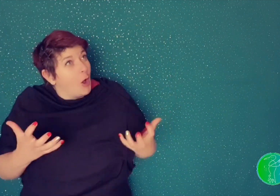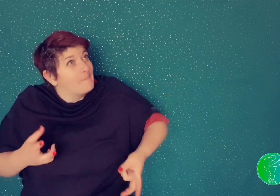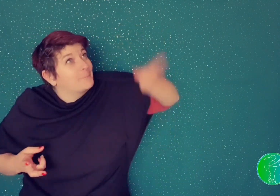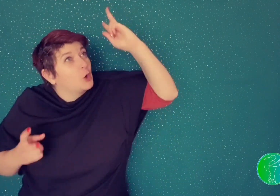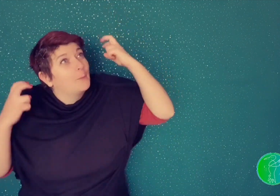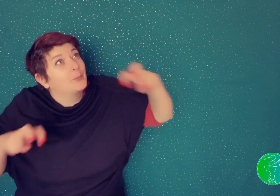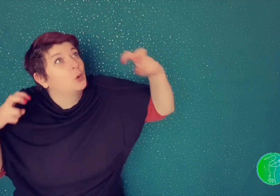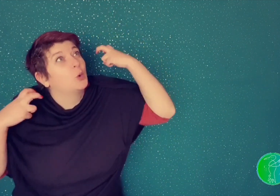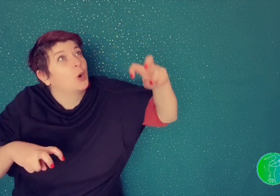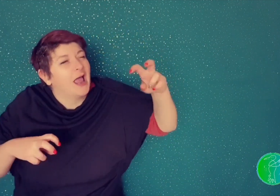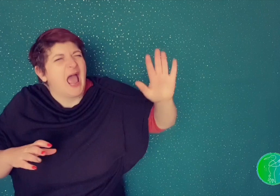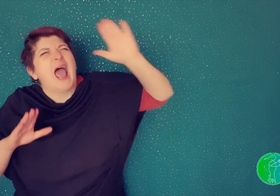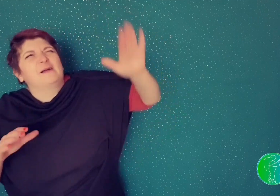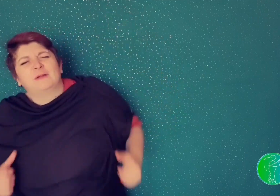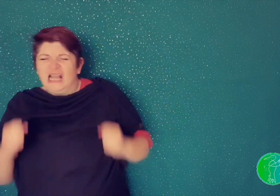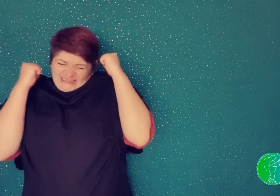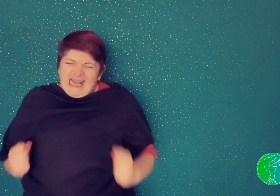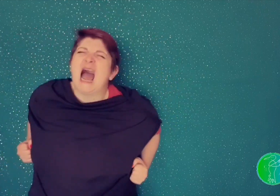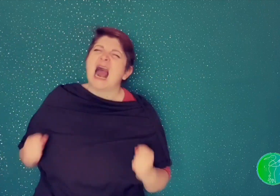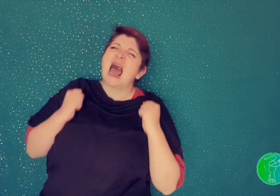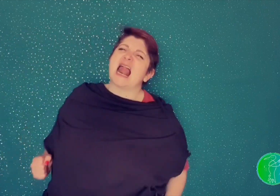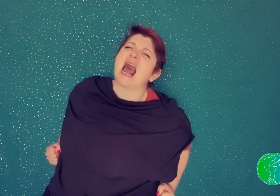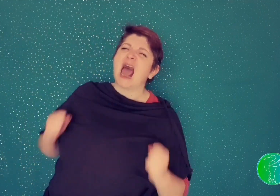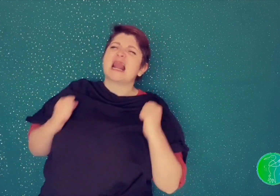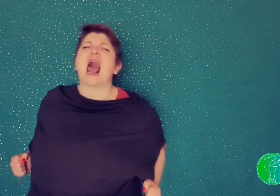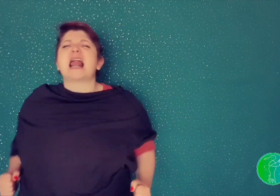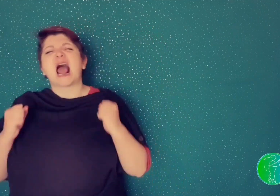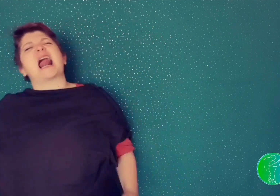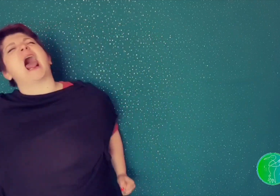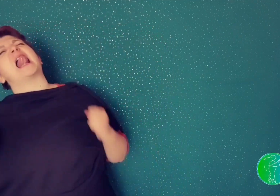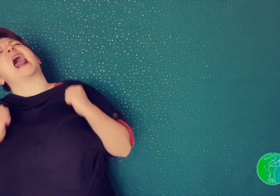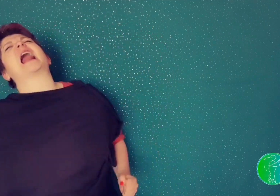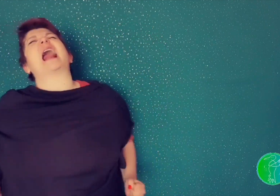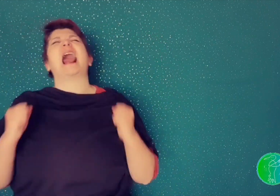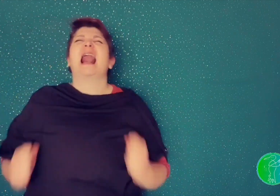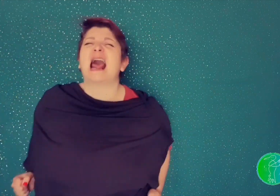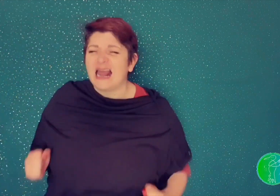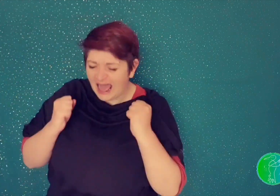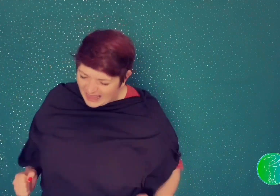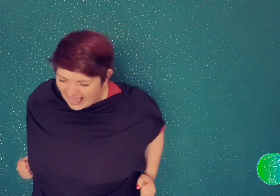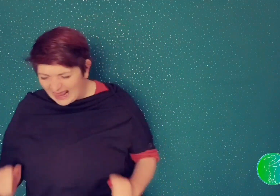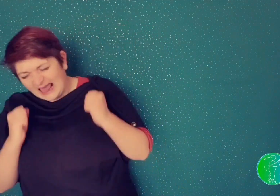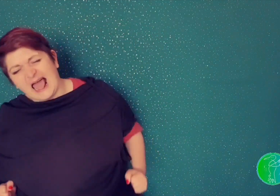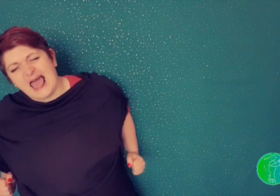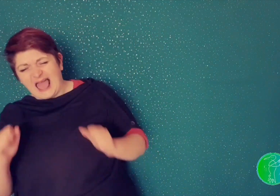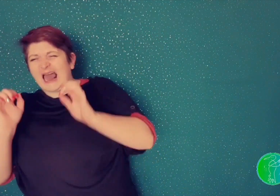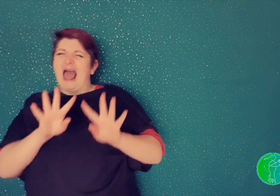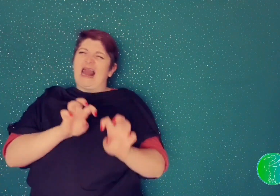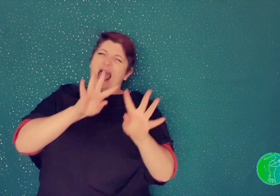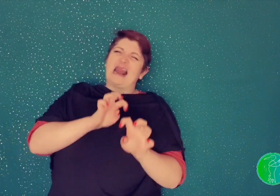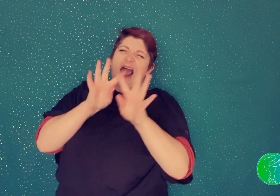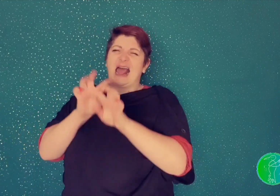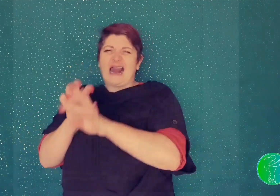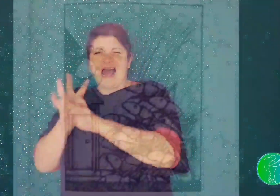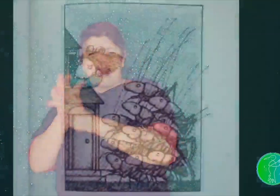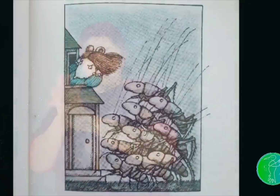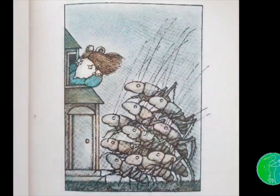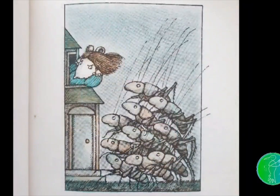Bruyante demanda le grillon. Bien sûr, nous pouvons faire davantage de bruit. Et les 10 grillons se mirent à crisser